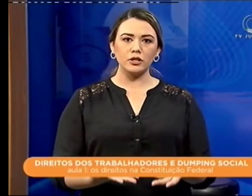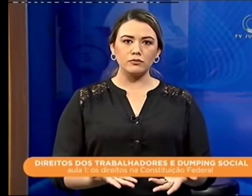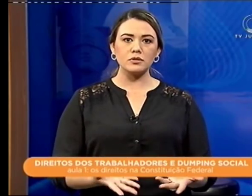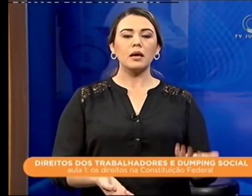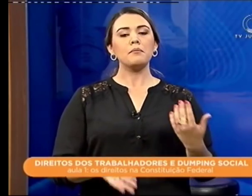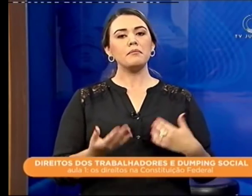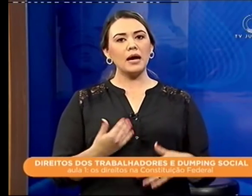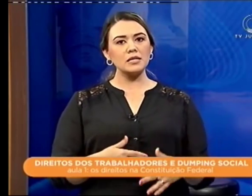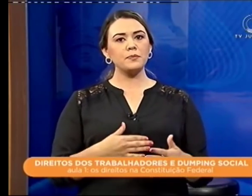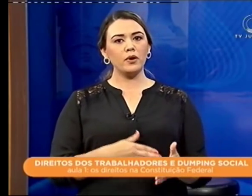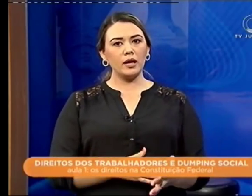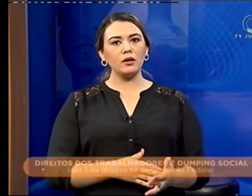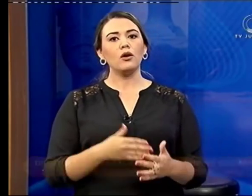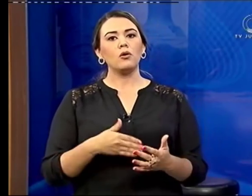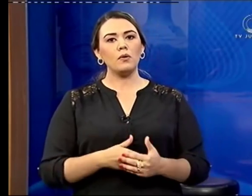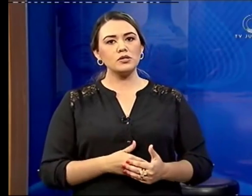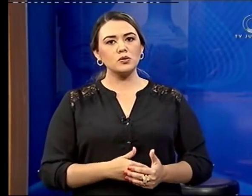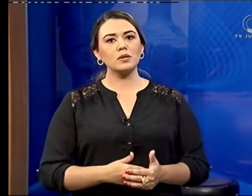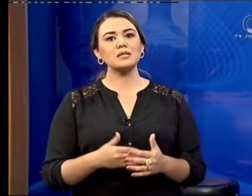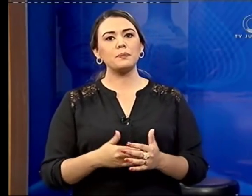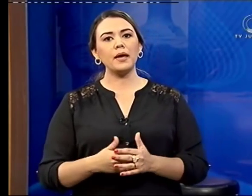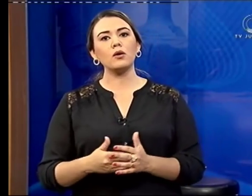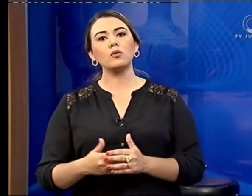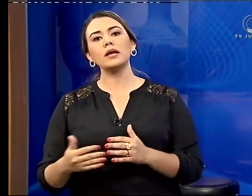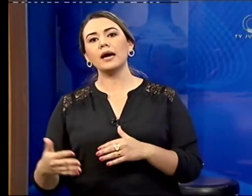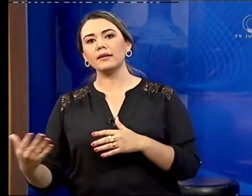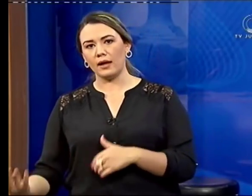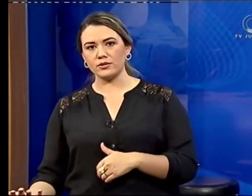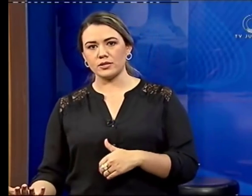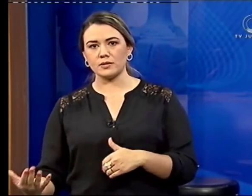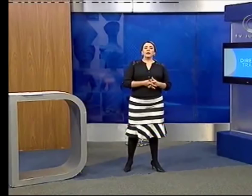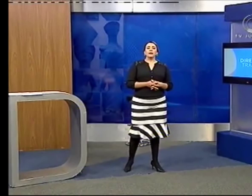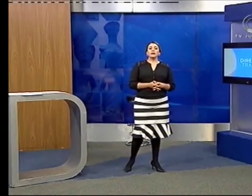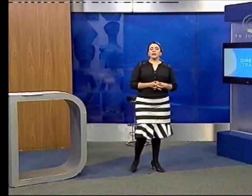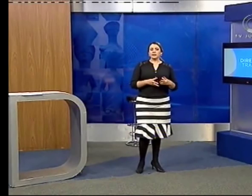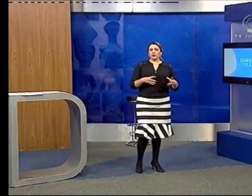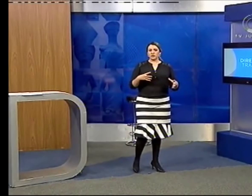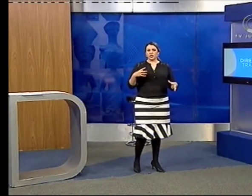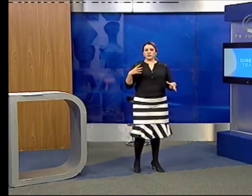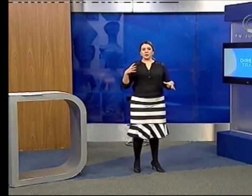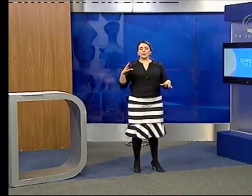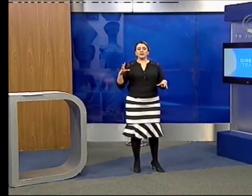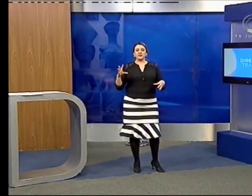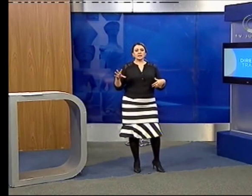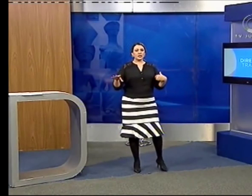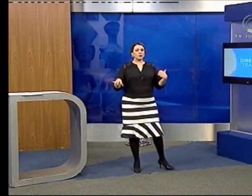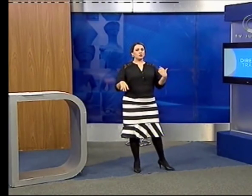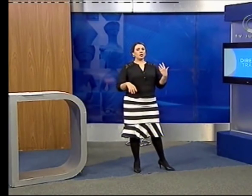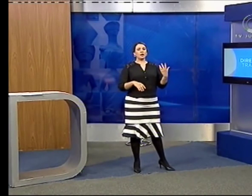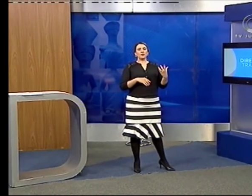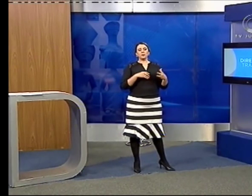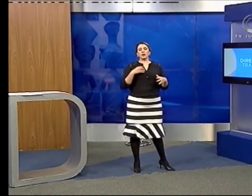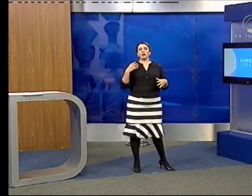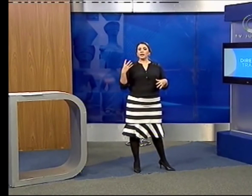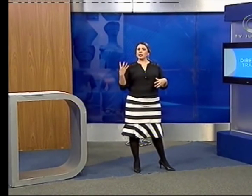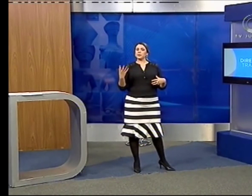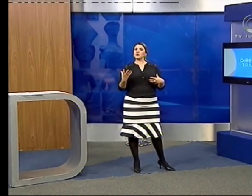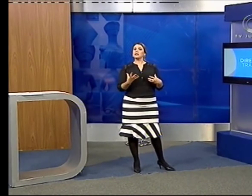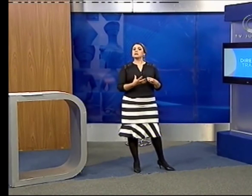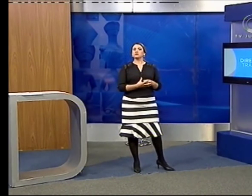garantidos, mas, porém, com as suas peculiaridades. Então, gente, fazendo uma recapitulação do que